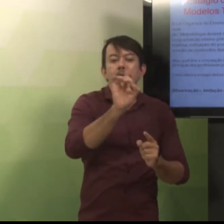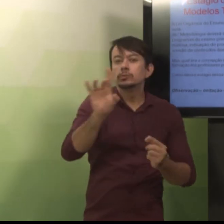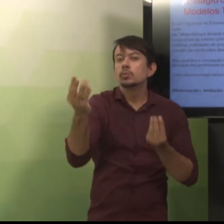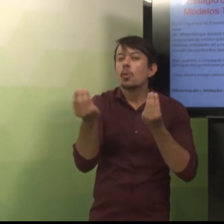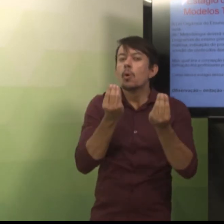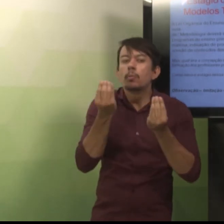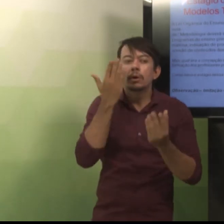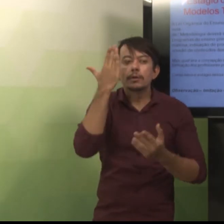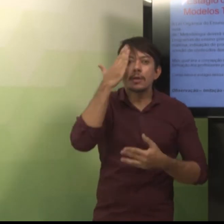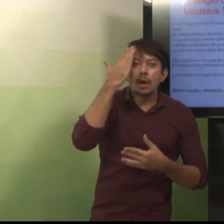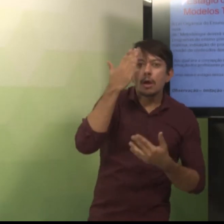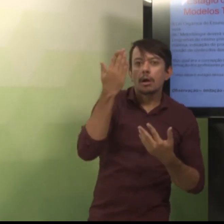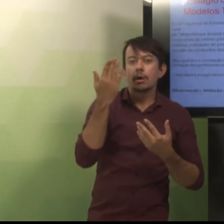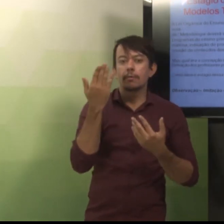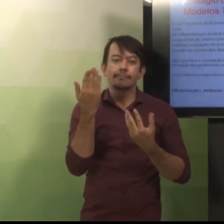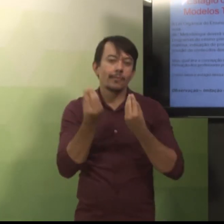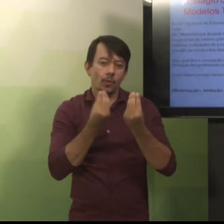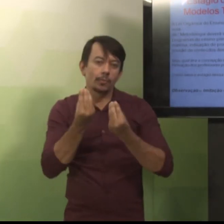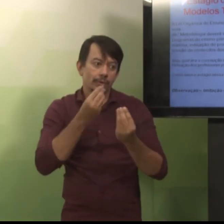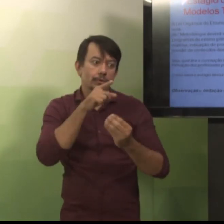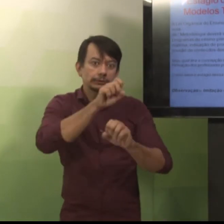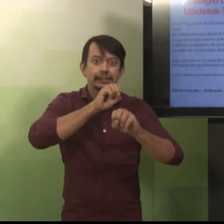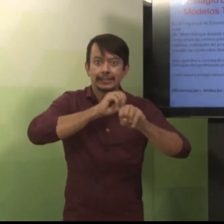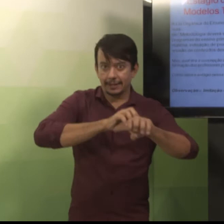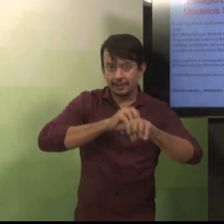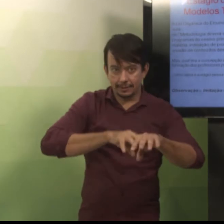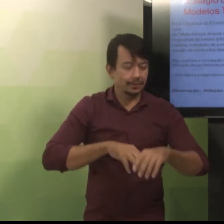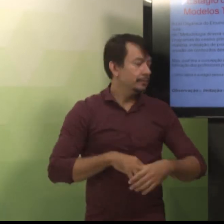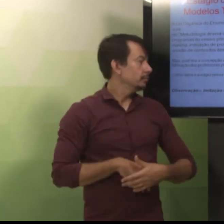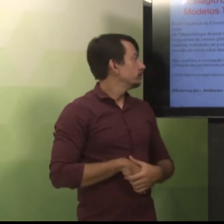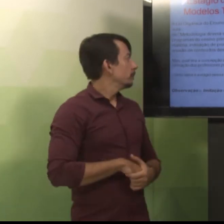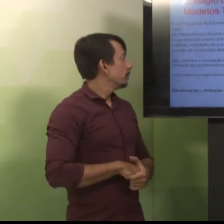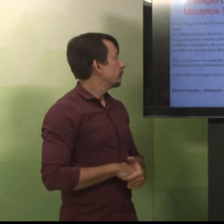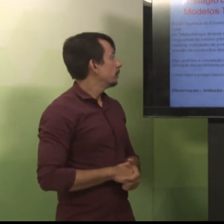aluno, no processo de ensino.